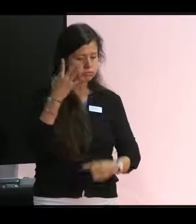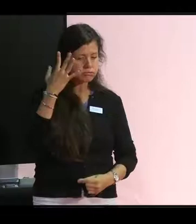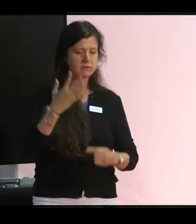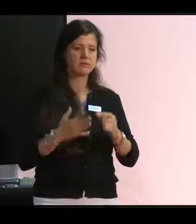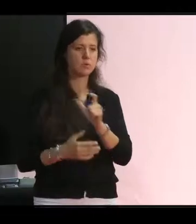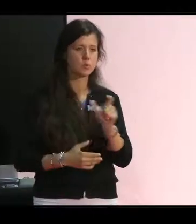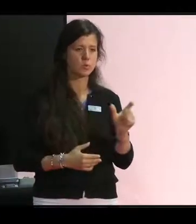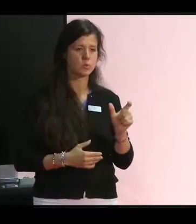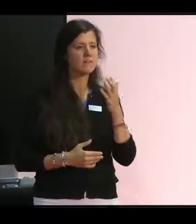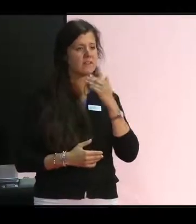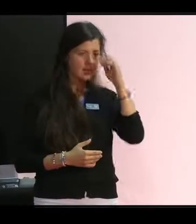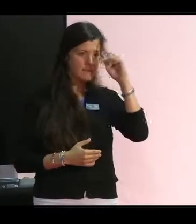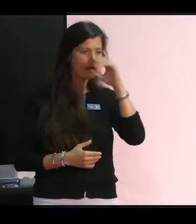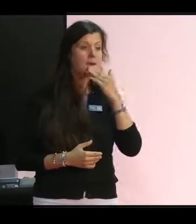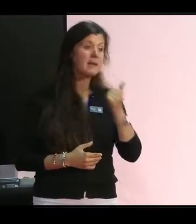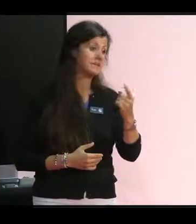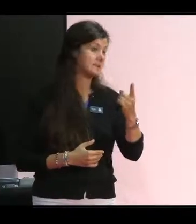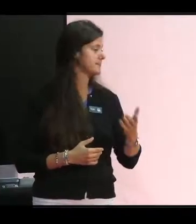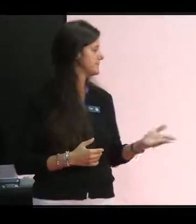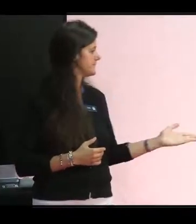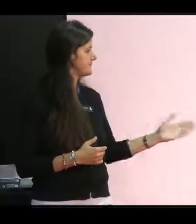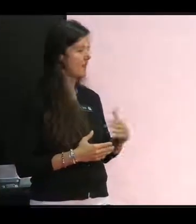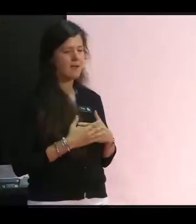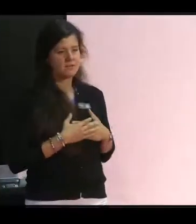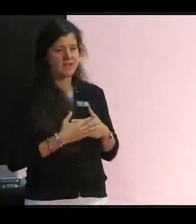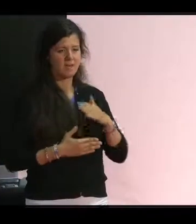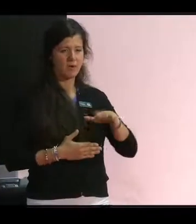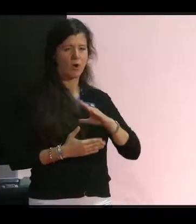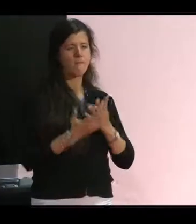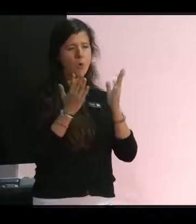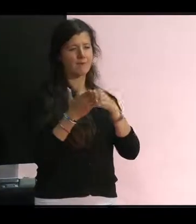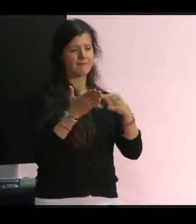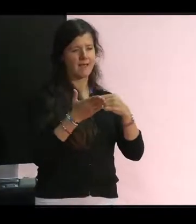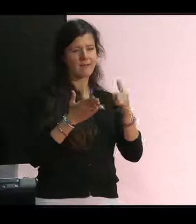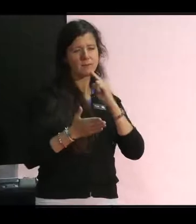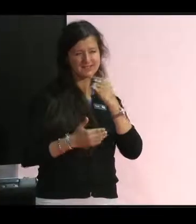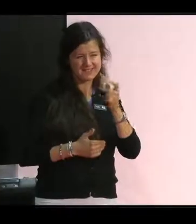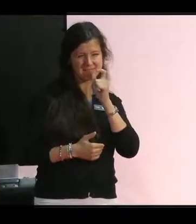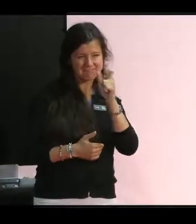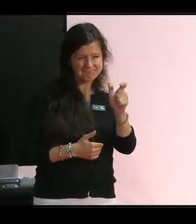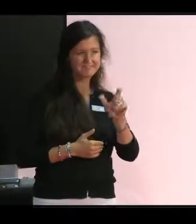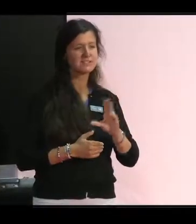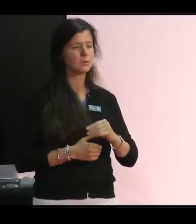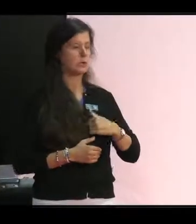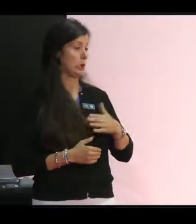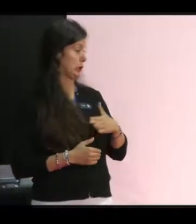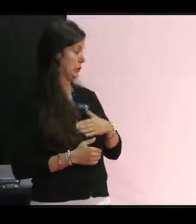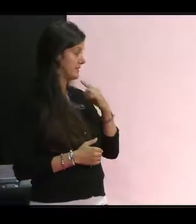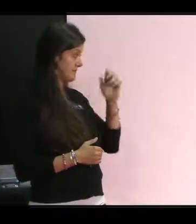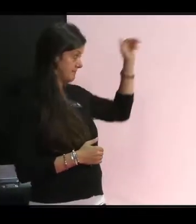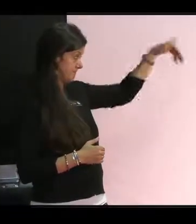många varianter. Kärt barn har många namn. Och jag skulle säga